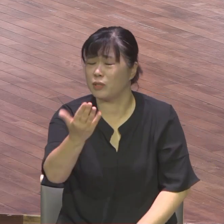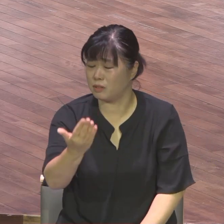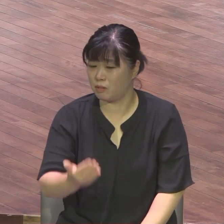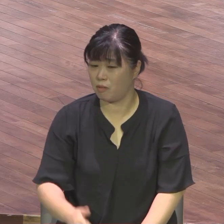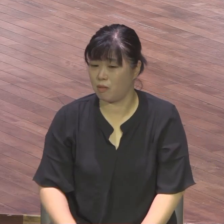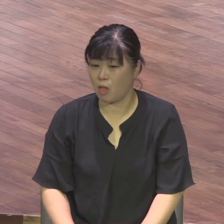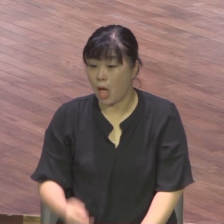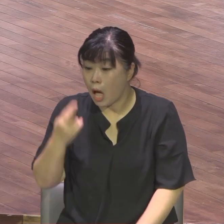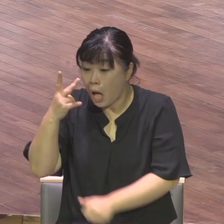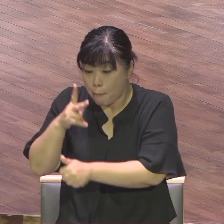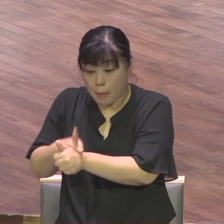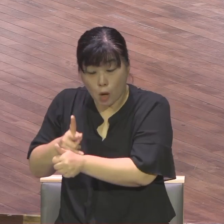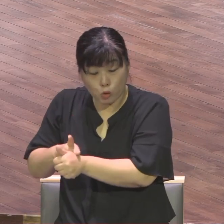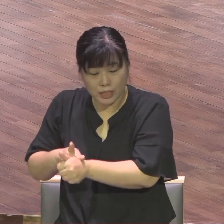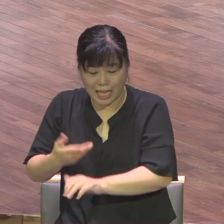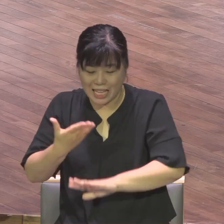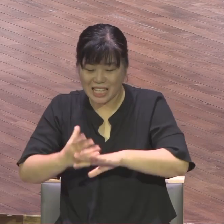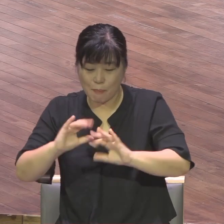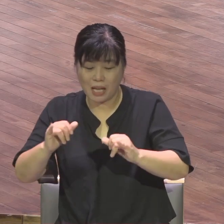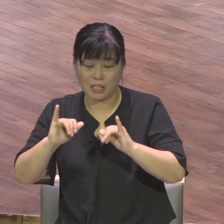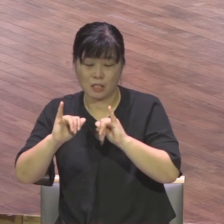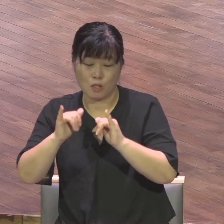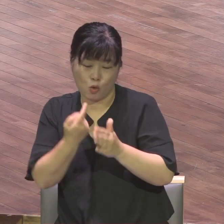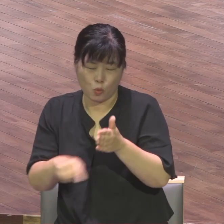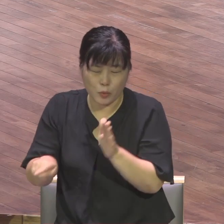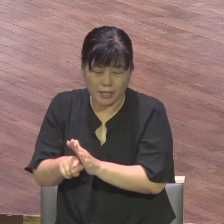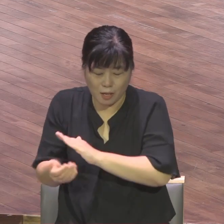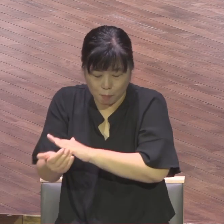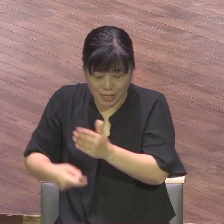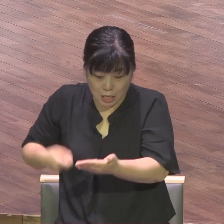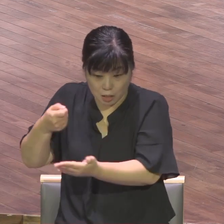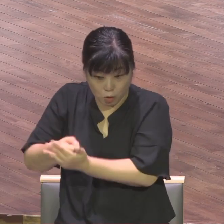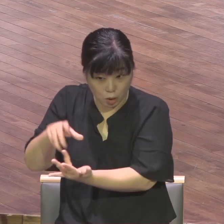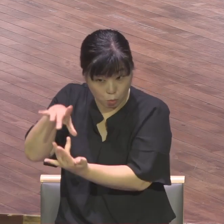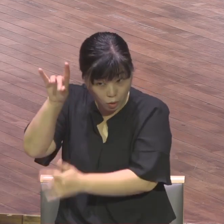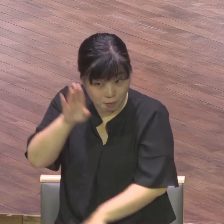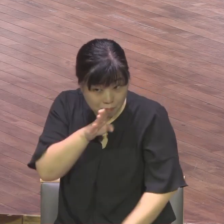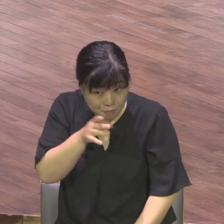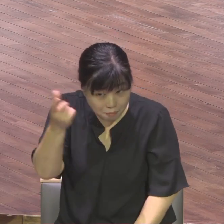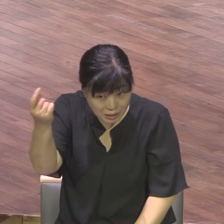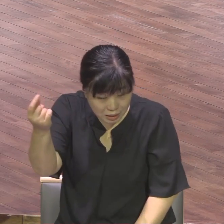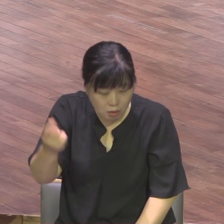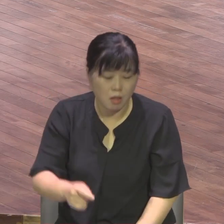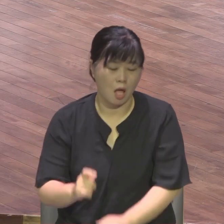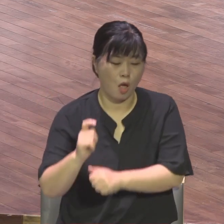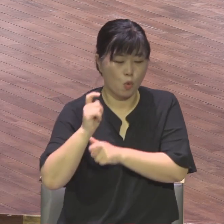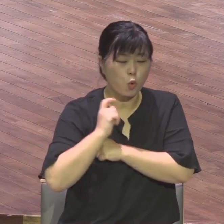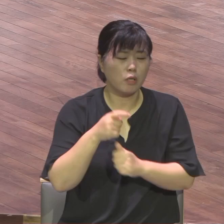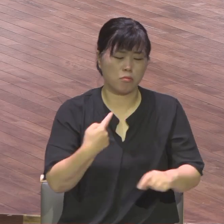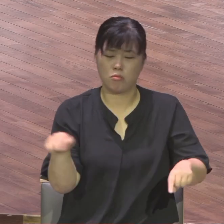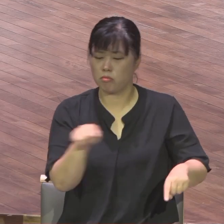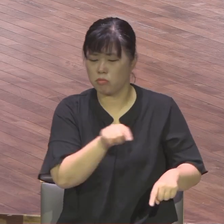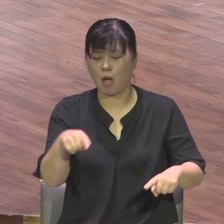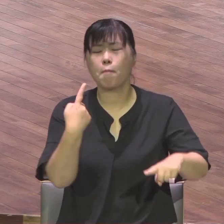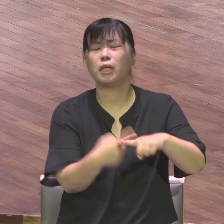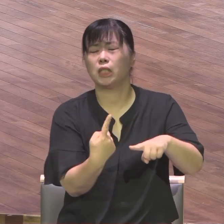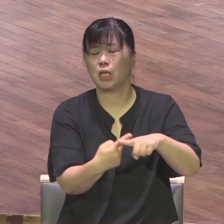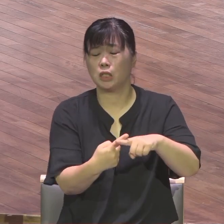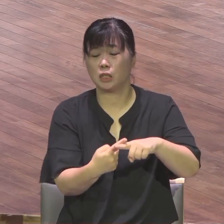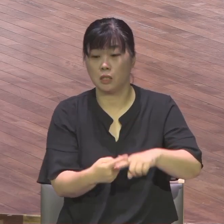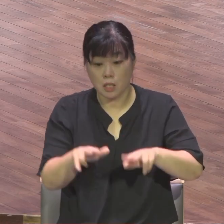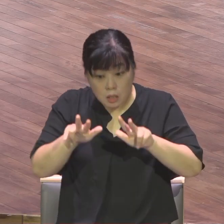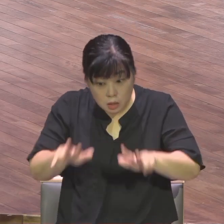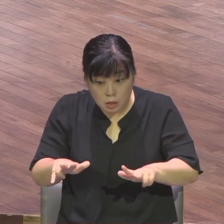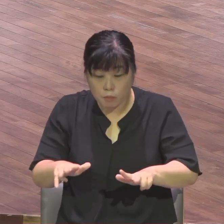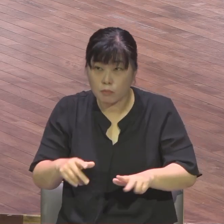누구냐? 바로 여러분이에요. 하나님 준비해 놨어. 믿으시 바랍니다. 믿으세요. 나